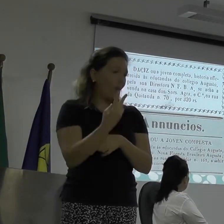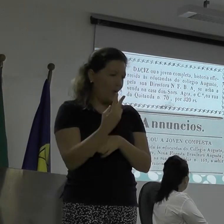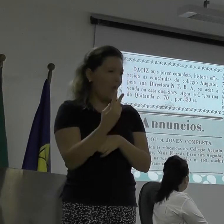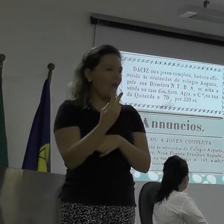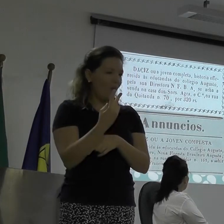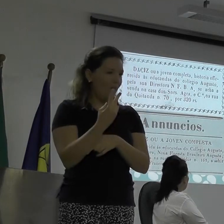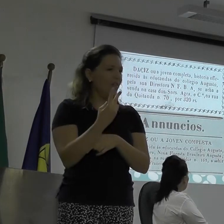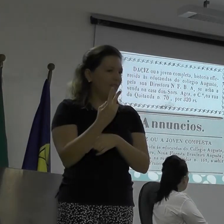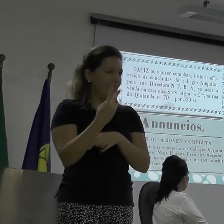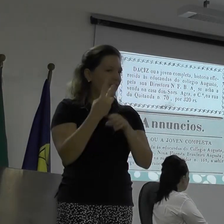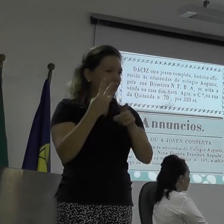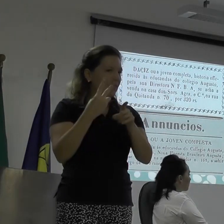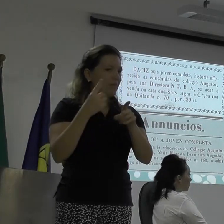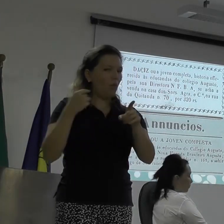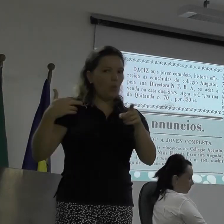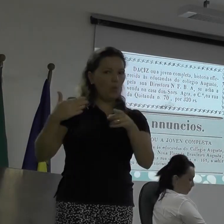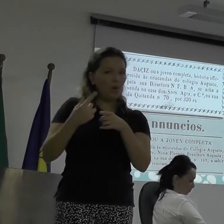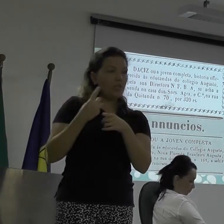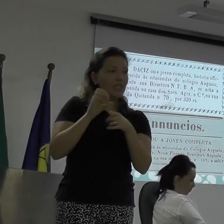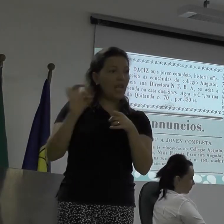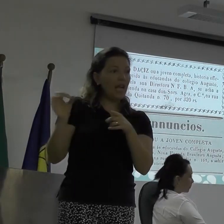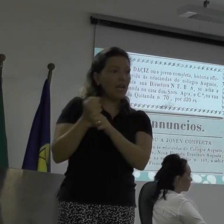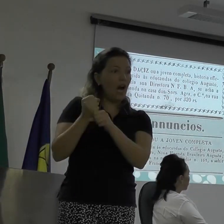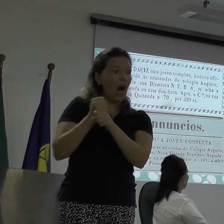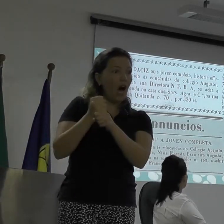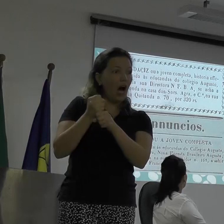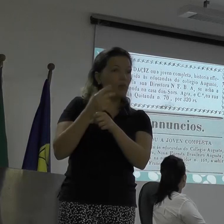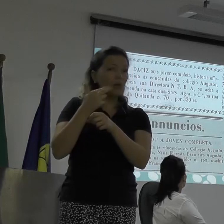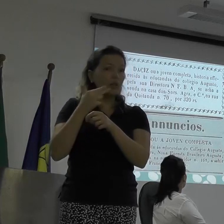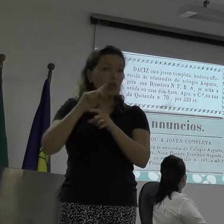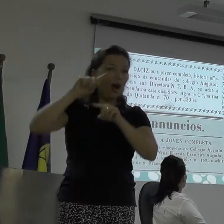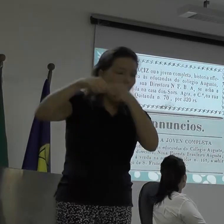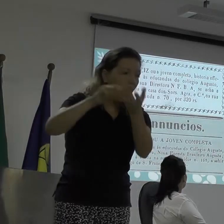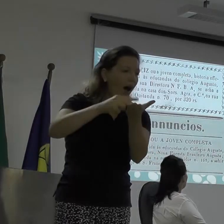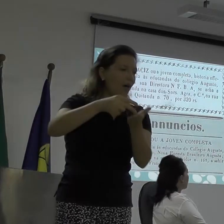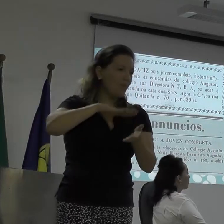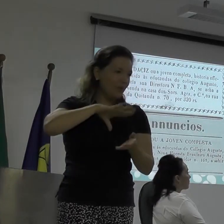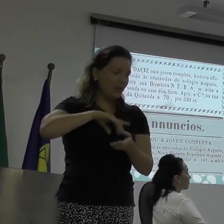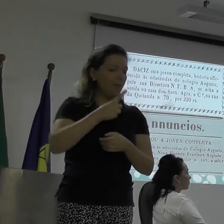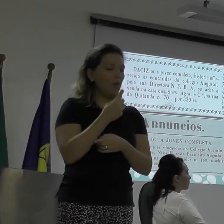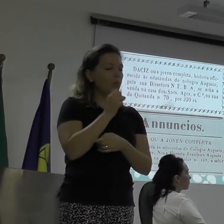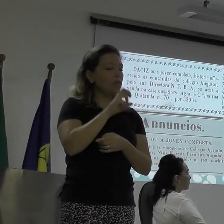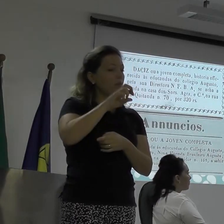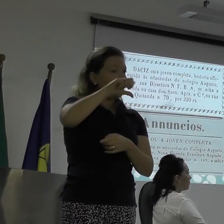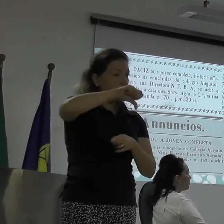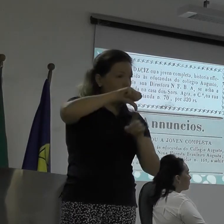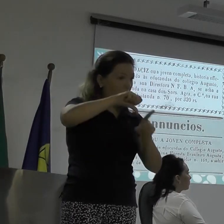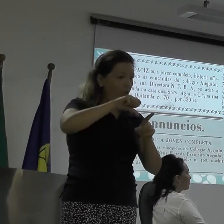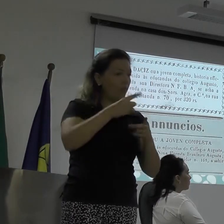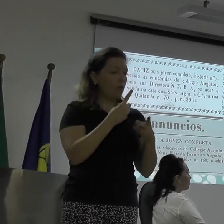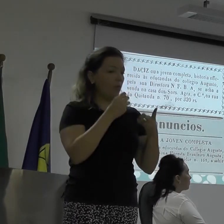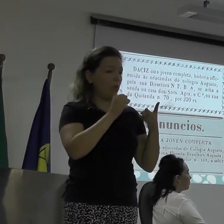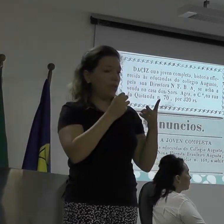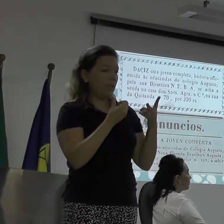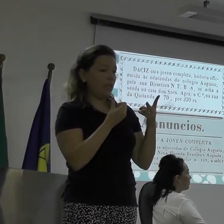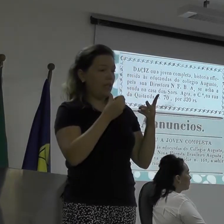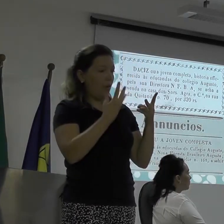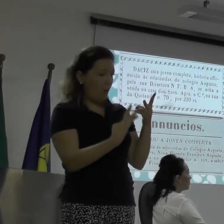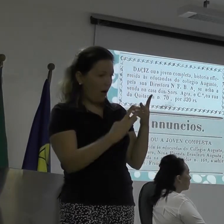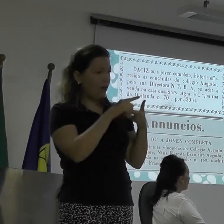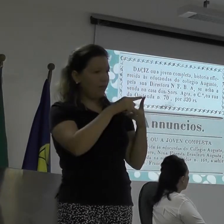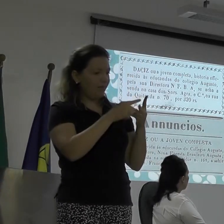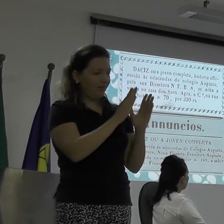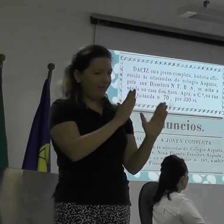1982, depois de mais de 100 anos em língua estrangeira. E em 1859 e